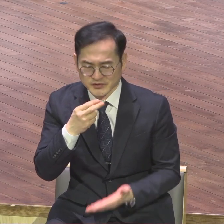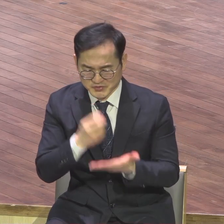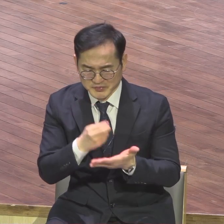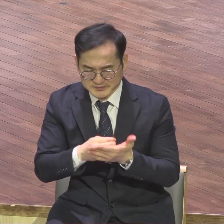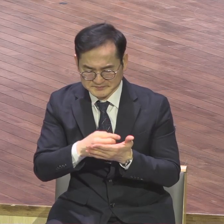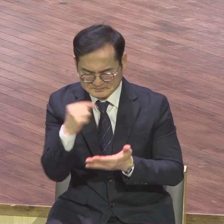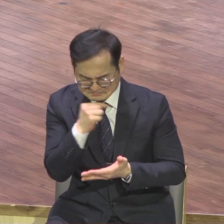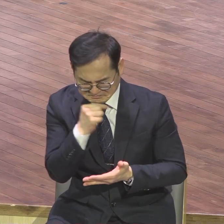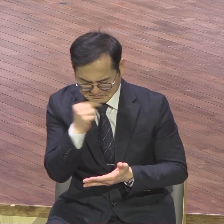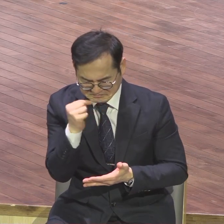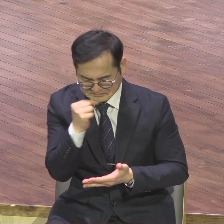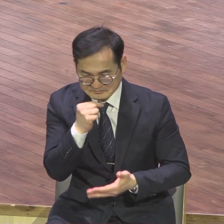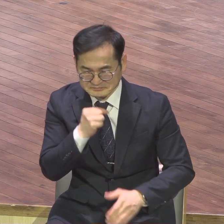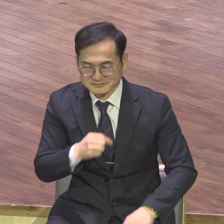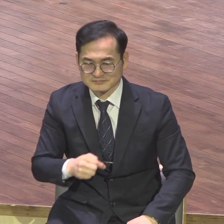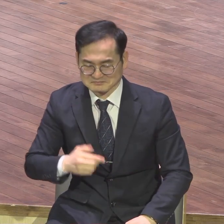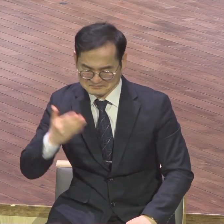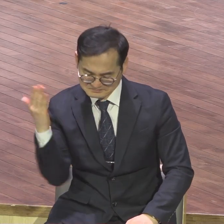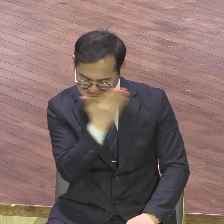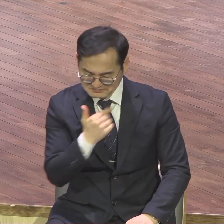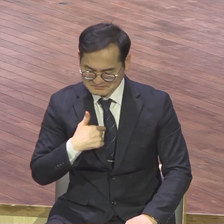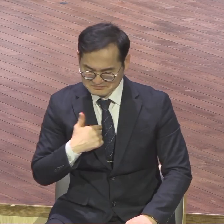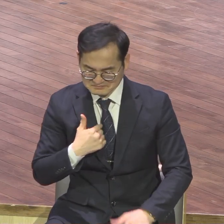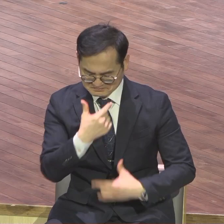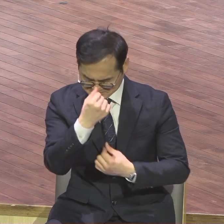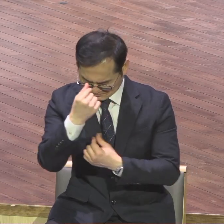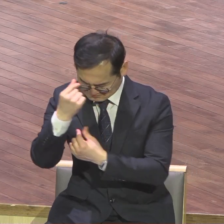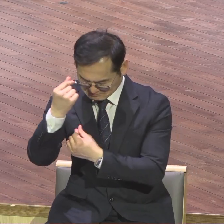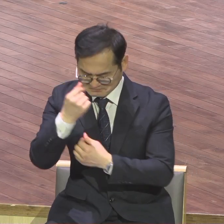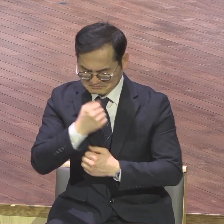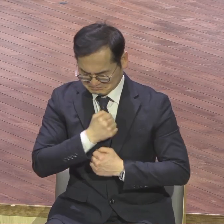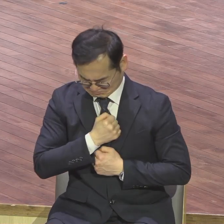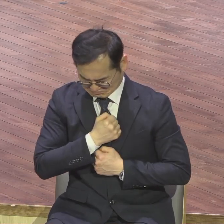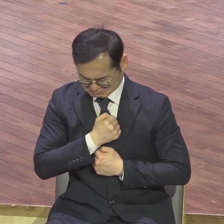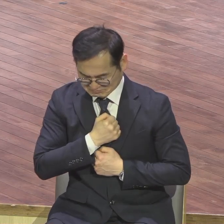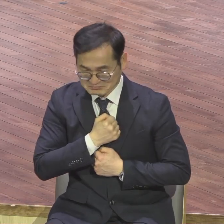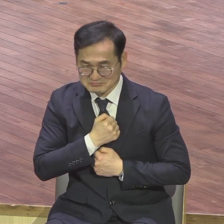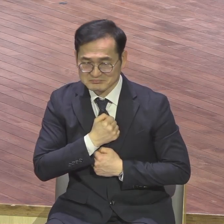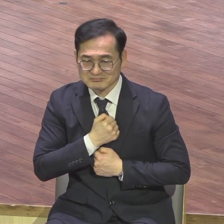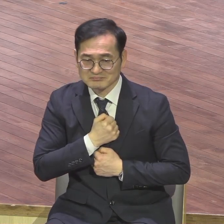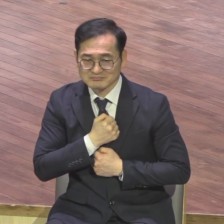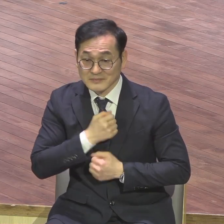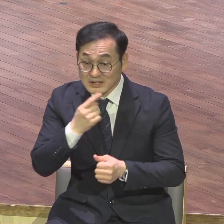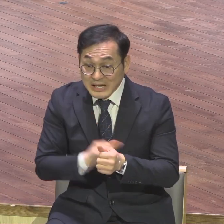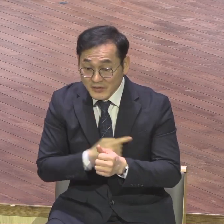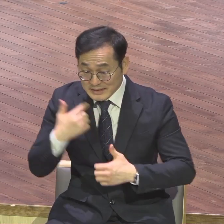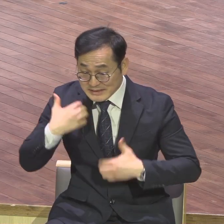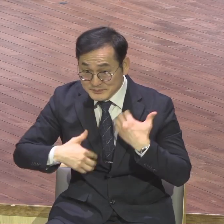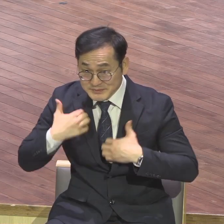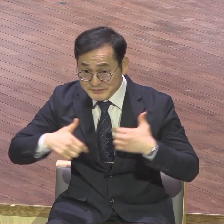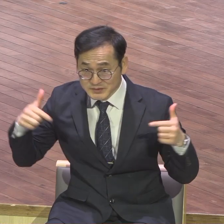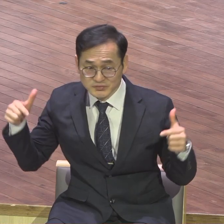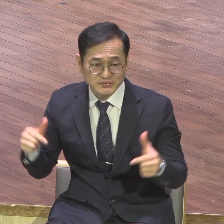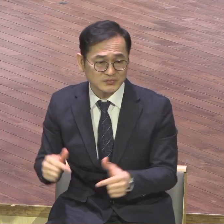율법적으로만 따지는 율법주의자들은요, 어떻게 기쁨을 죽이게 만들고요. 기쁨이